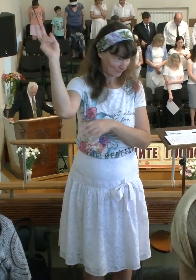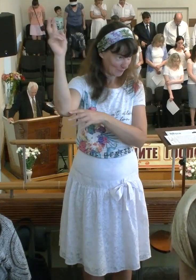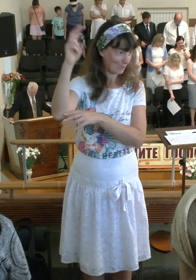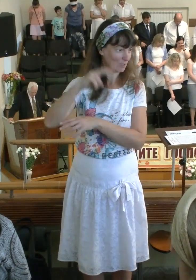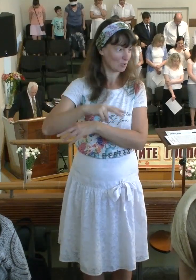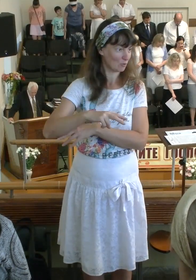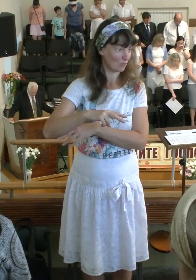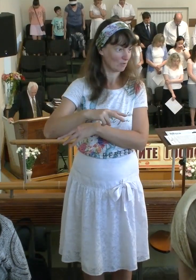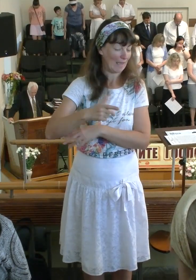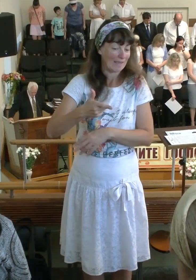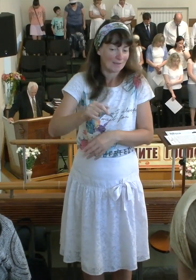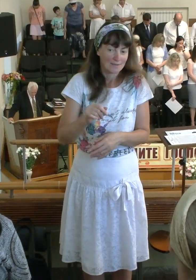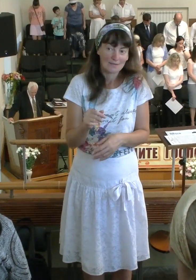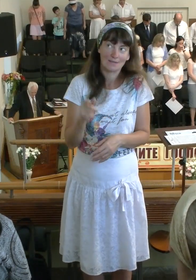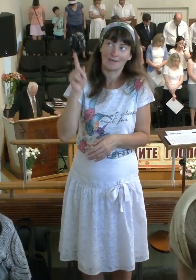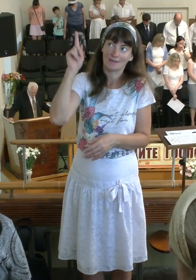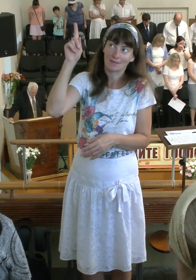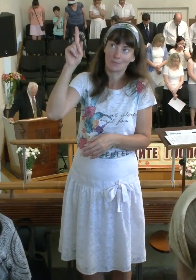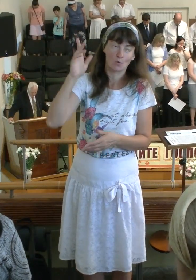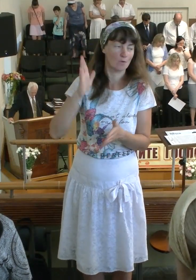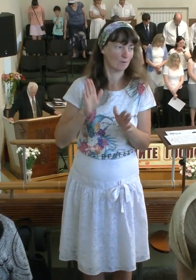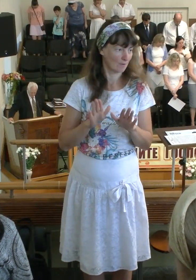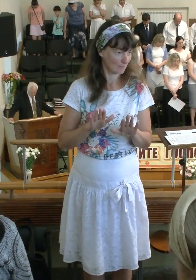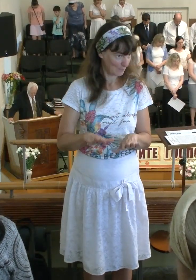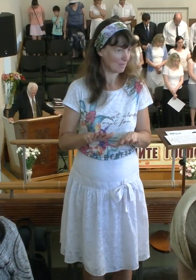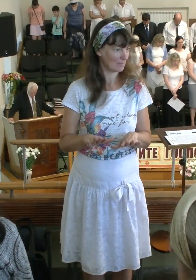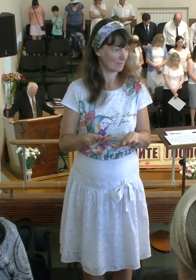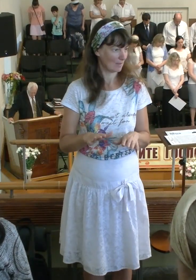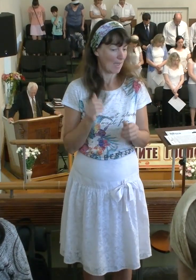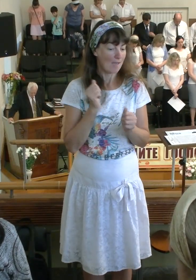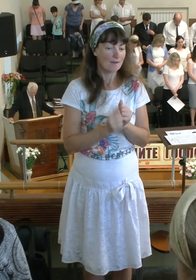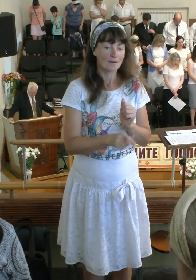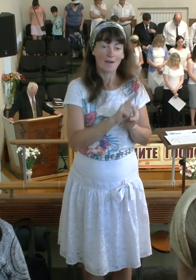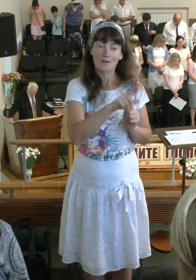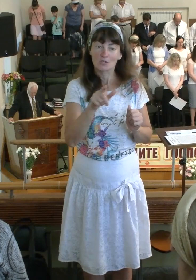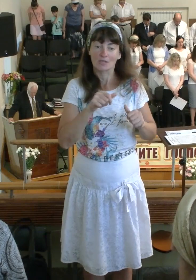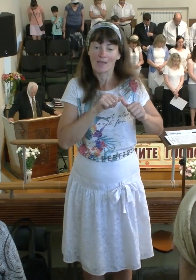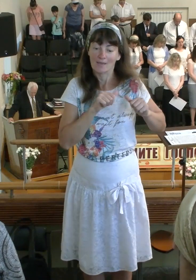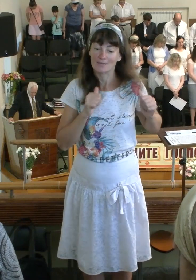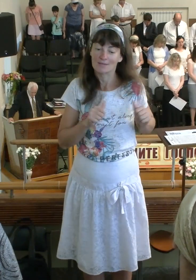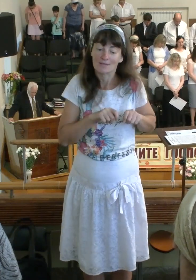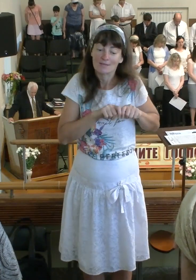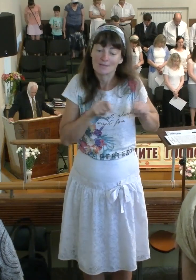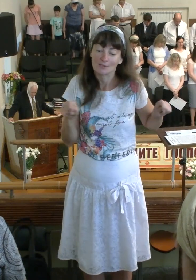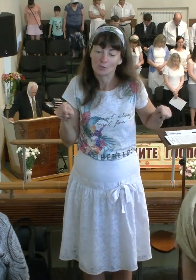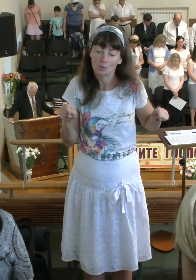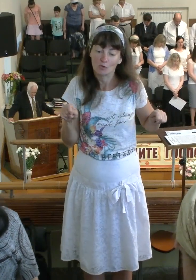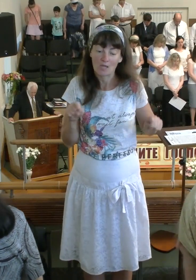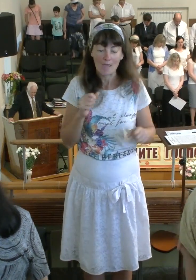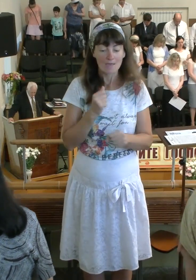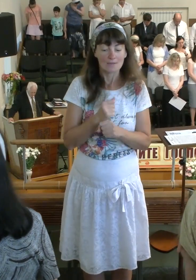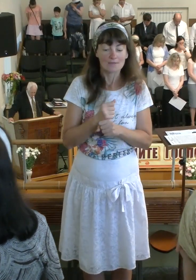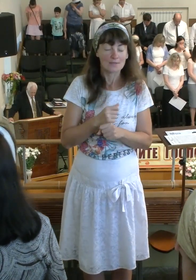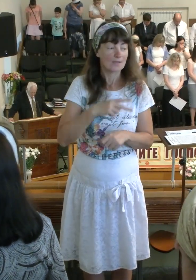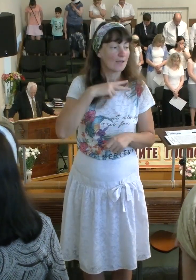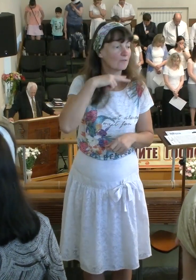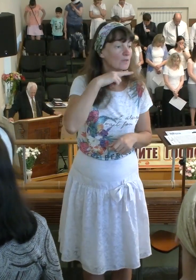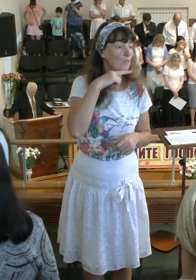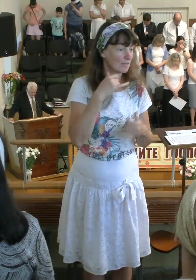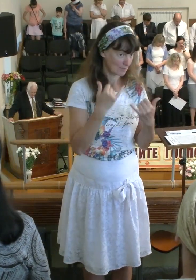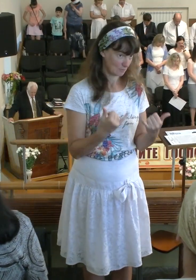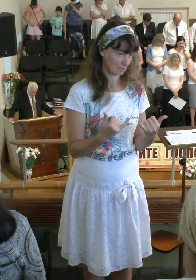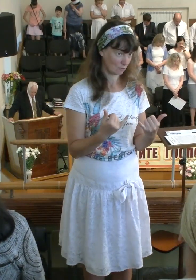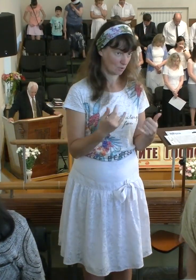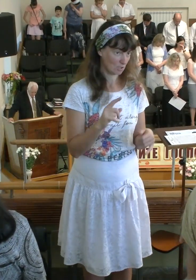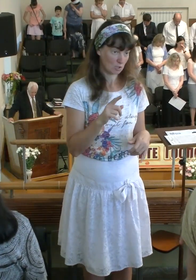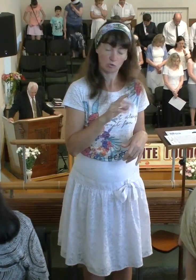и где ему место. Каждое сердце открой, сделай нас внимательными сегодня,